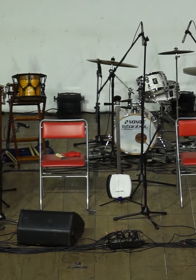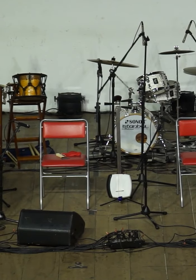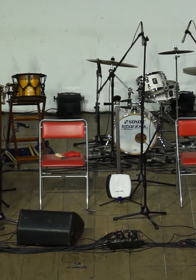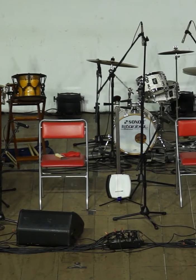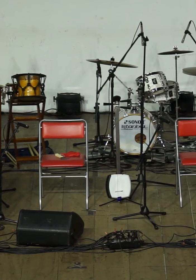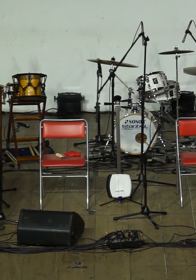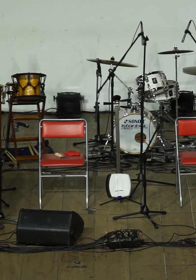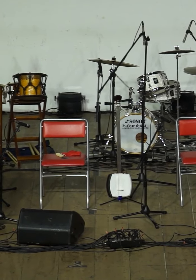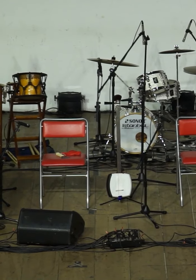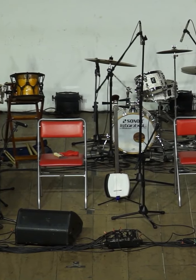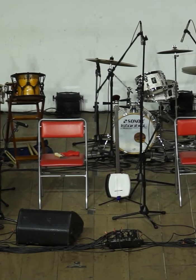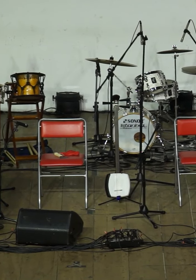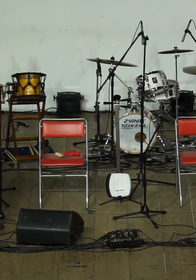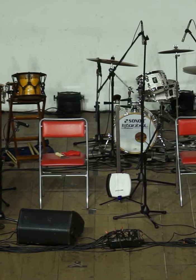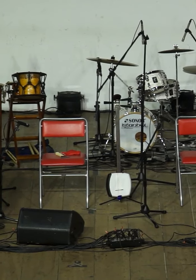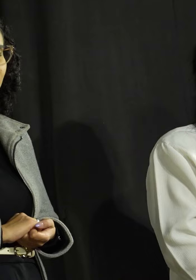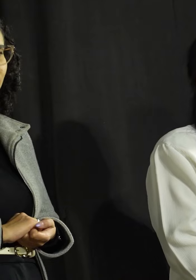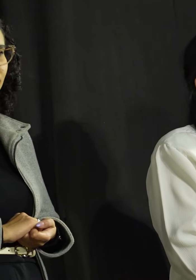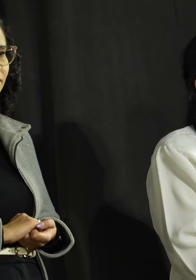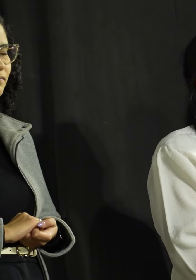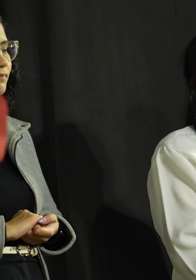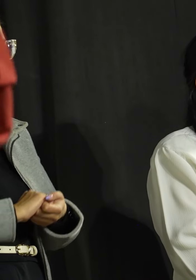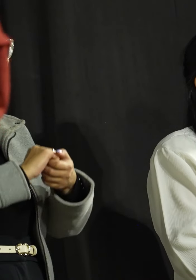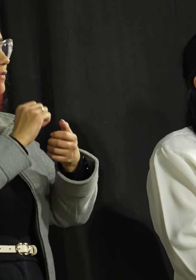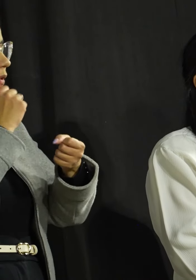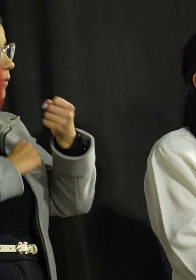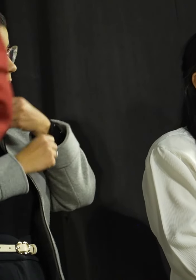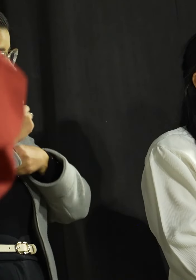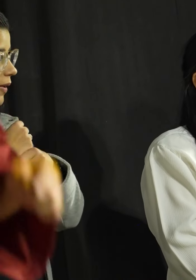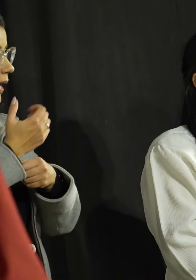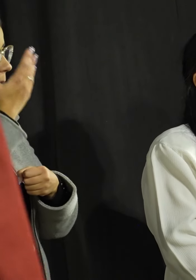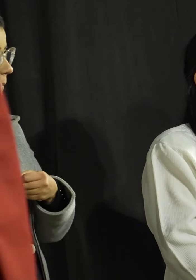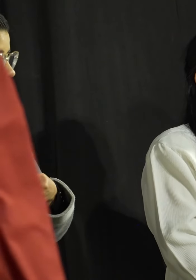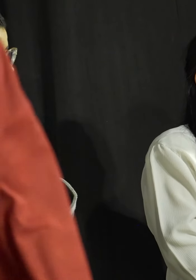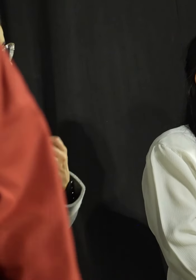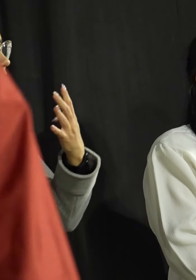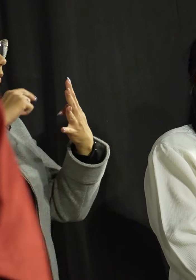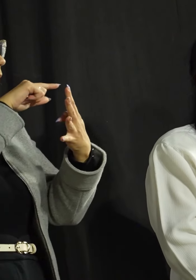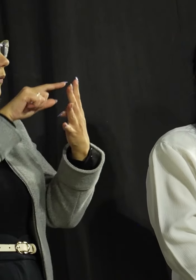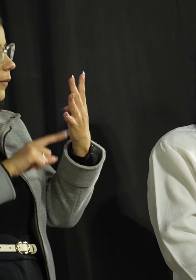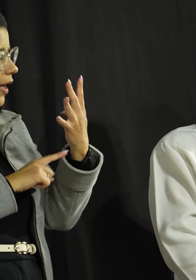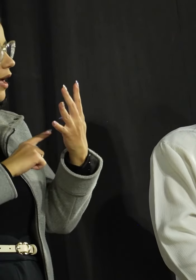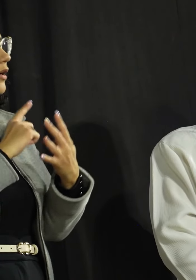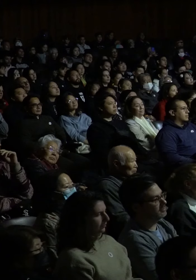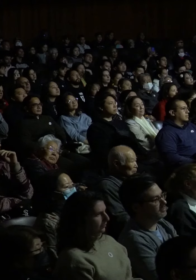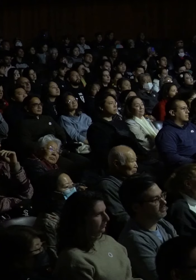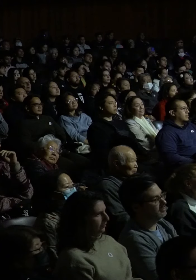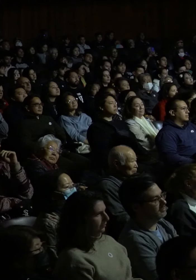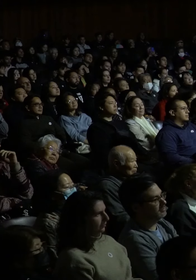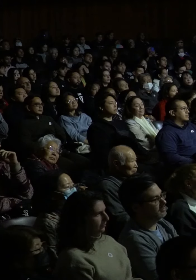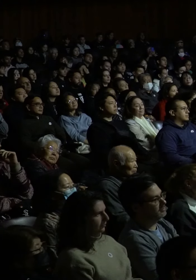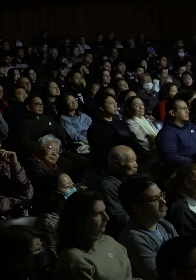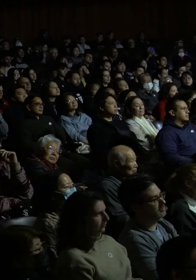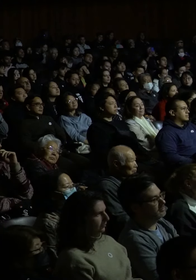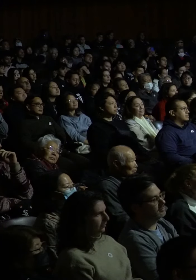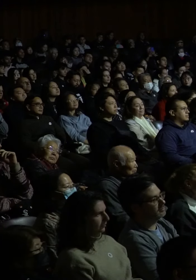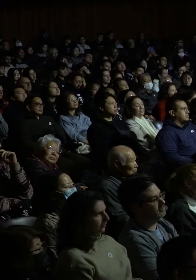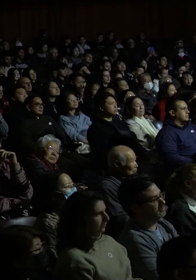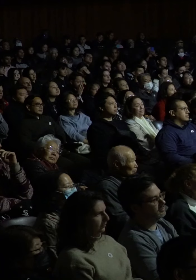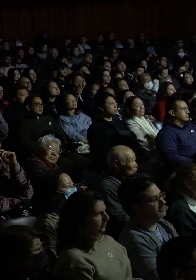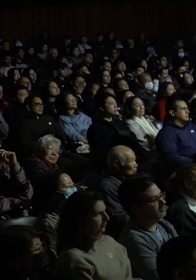のメンバーがその大会に出場しました。 No ano passado, 4 brasileiros participaram desse